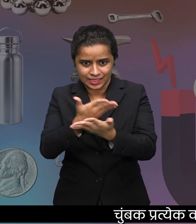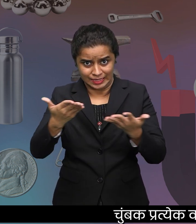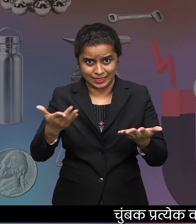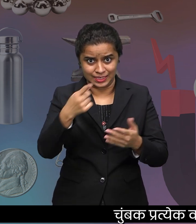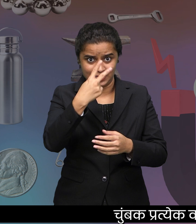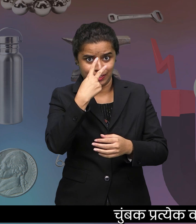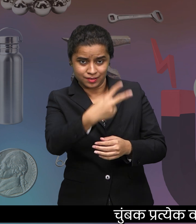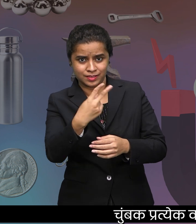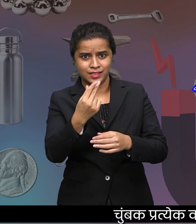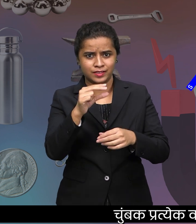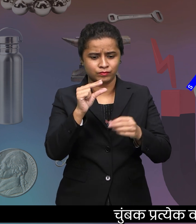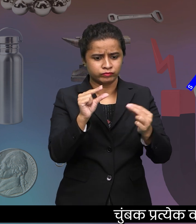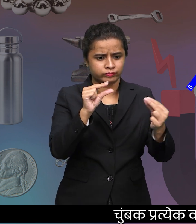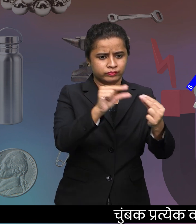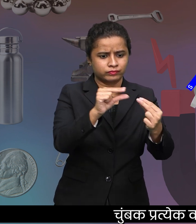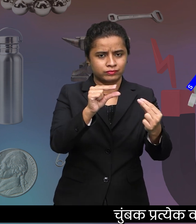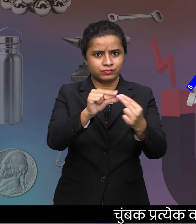चुंबक प्रत्येक वस्तूला आकर्षित करतो का?